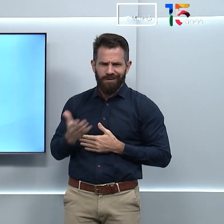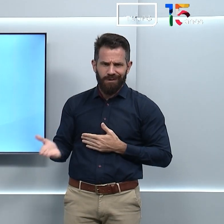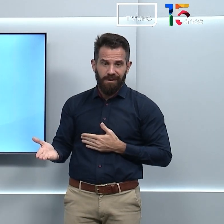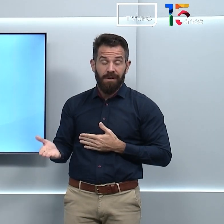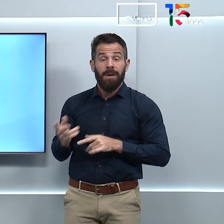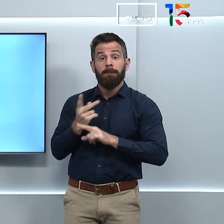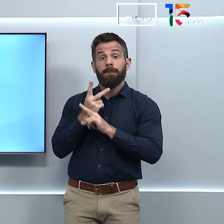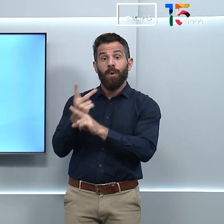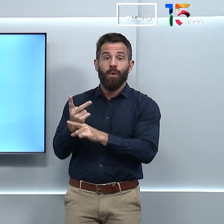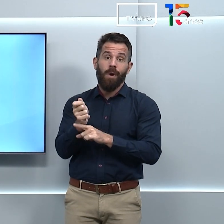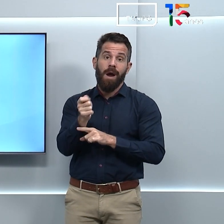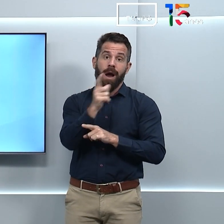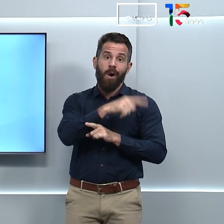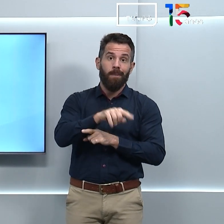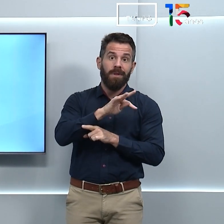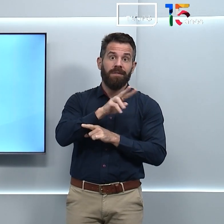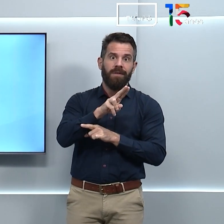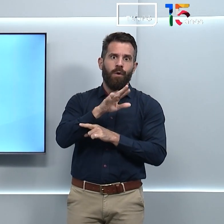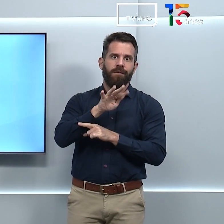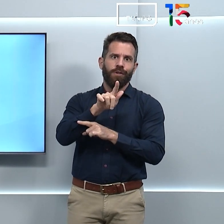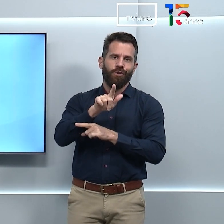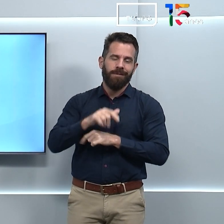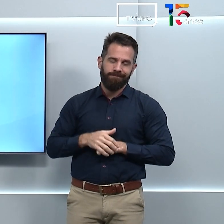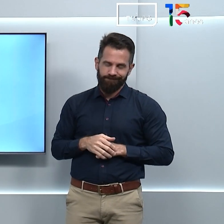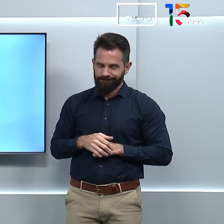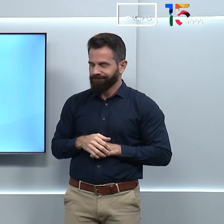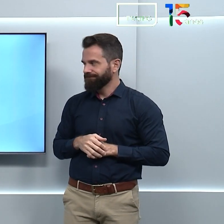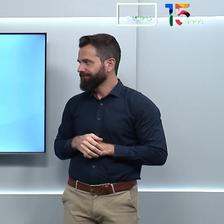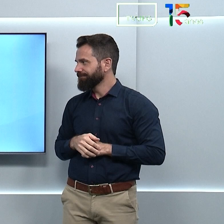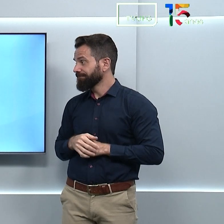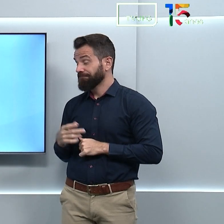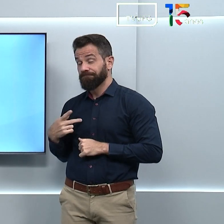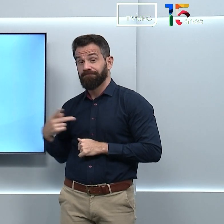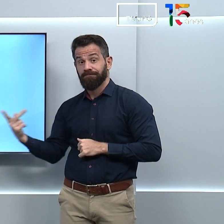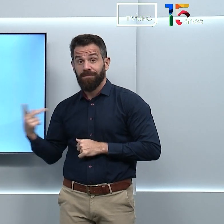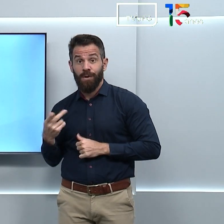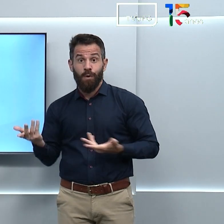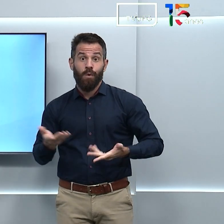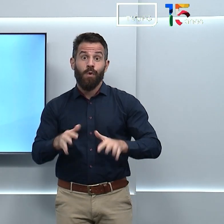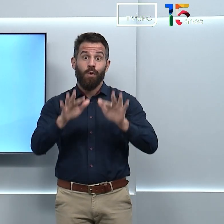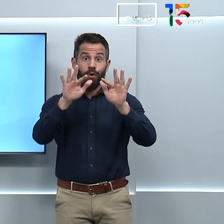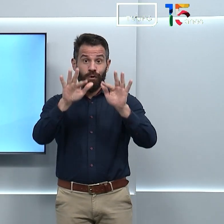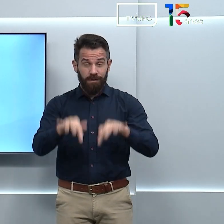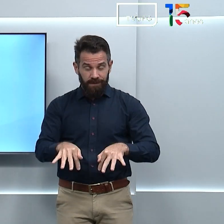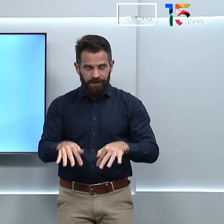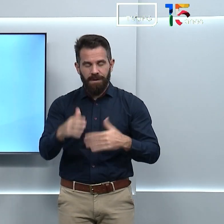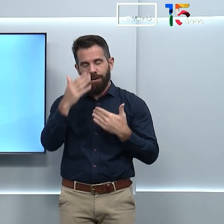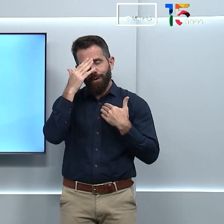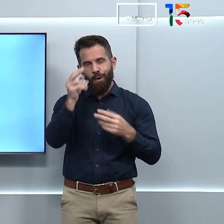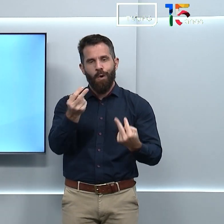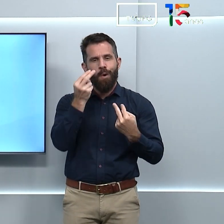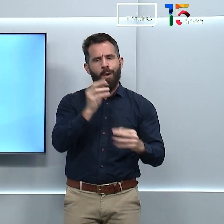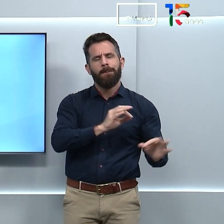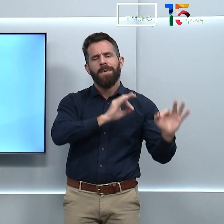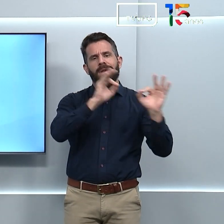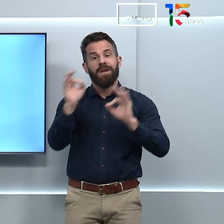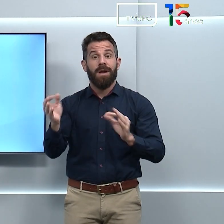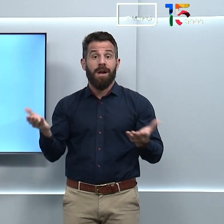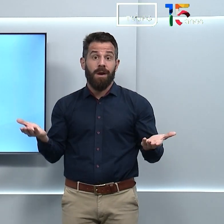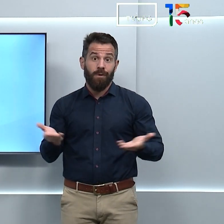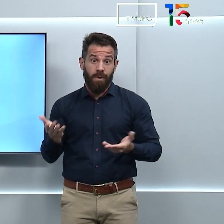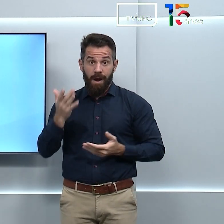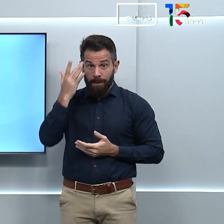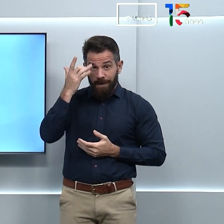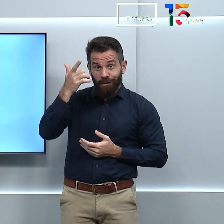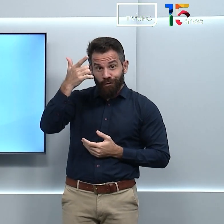por @TVUFG e já começa a seguir a gente. Eu e o professor Diego ficamos por aqui. Muito obrigada pela sua companhia. Amanhã